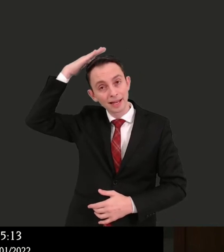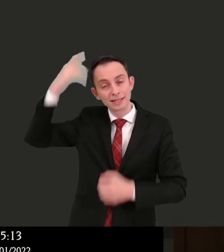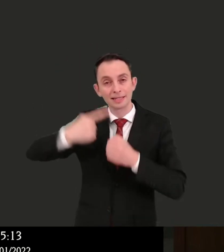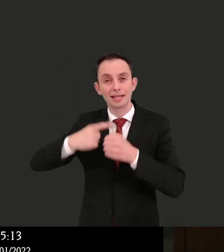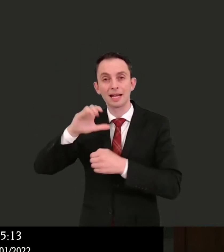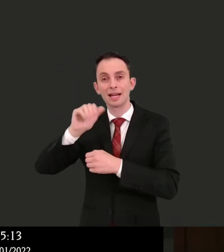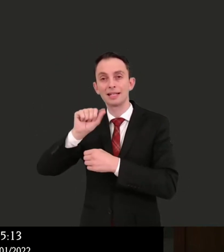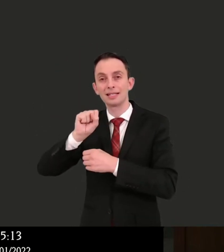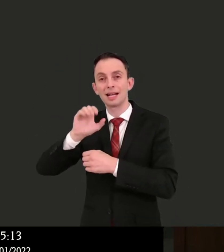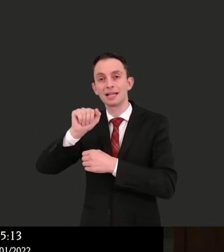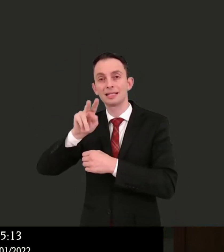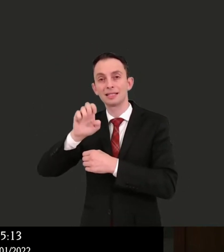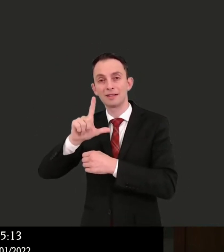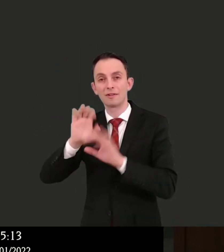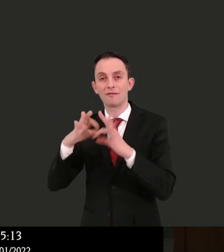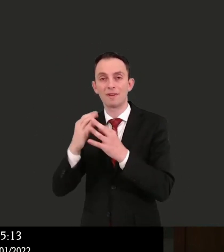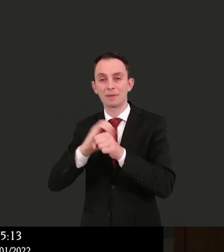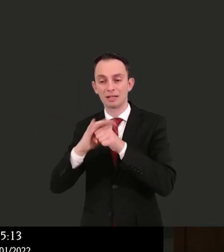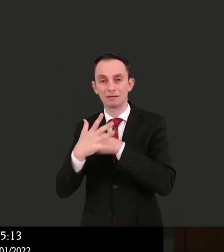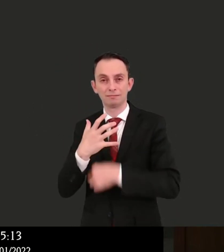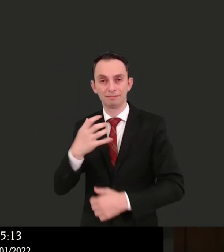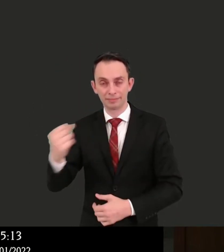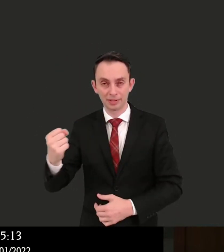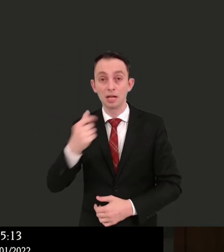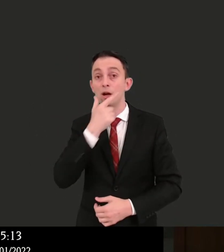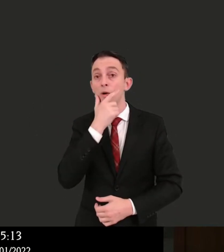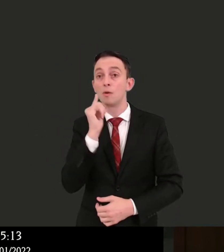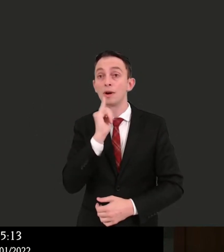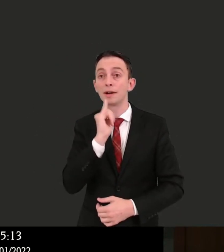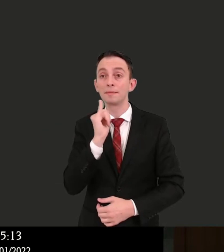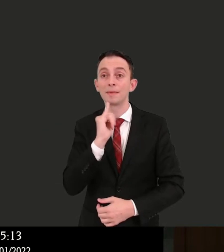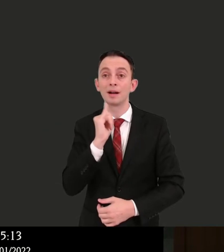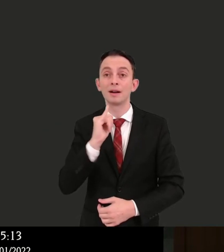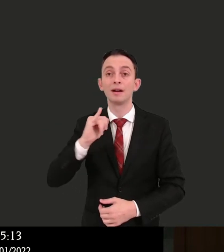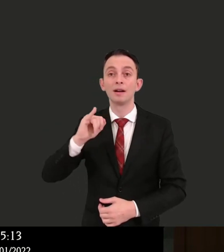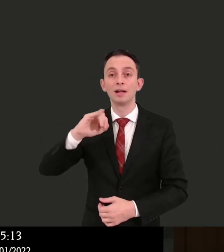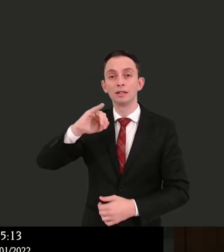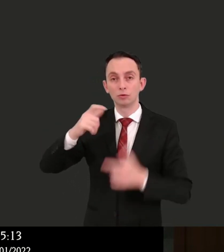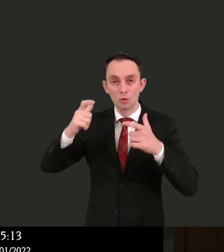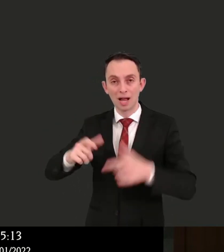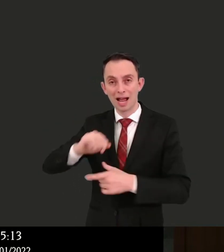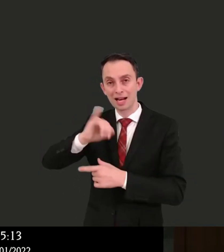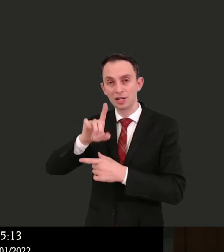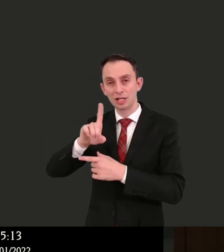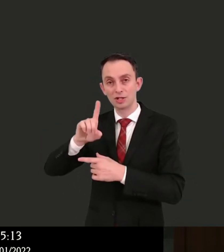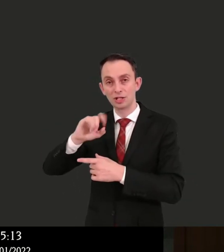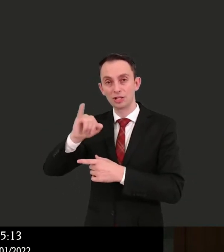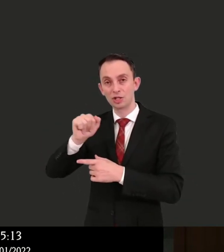Pérez, do Jardim Japão, ficou mais de 120 dias internado, contudo, já está em casa.